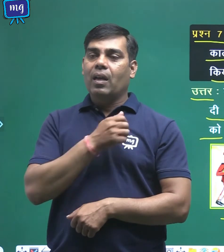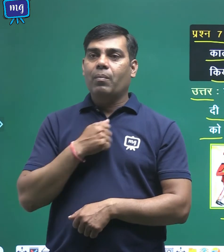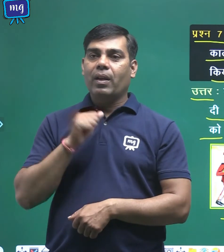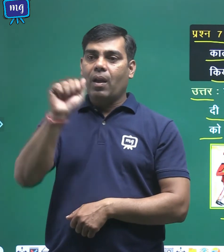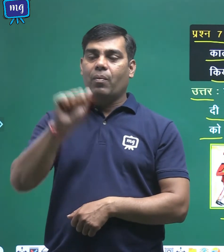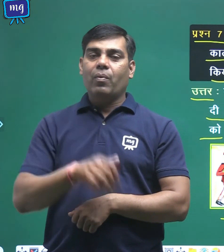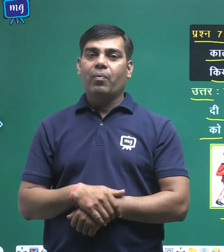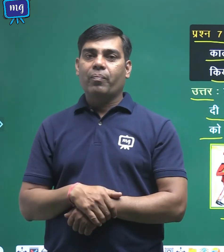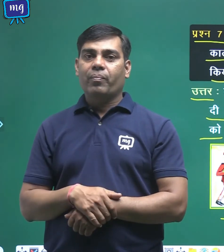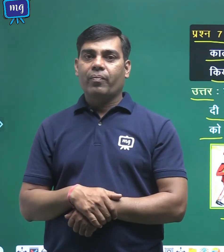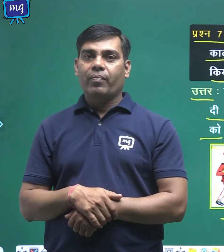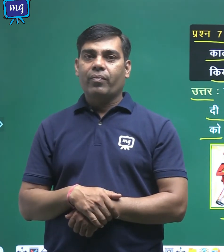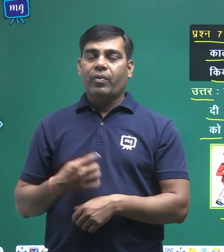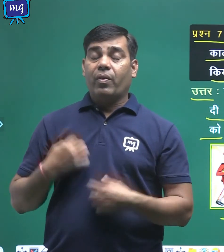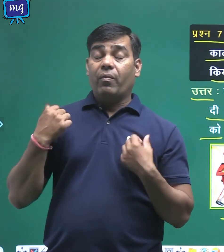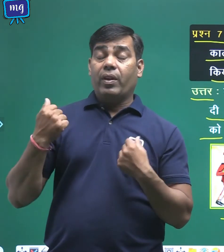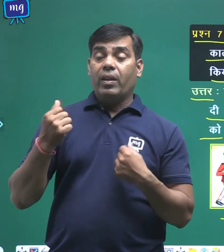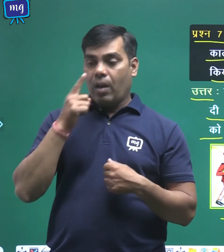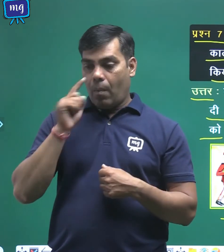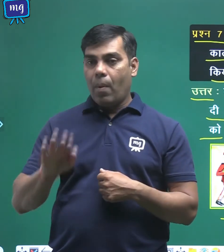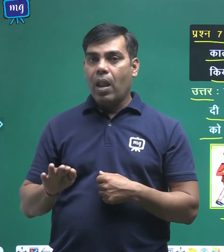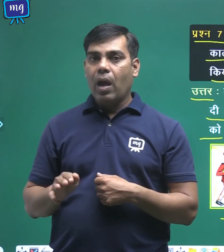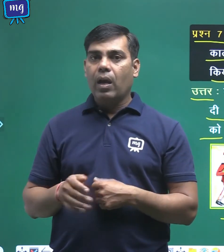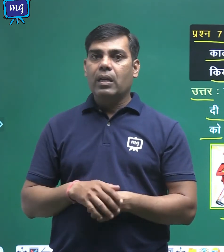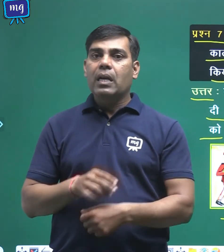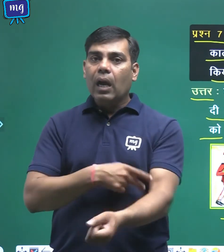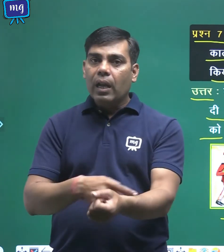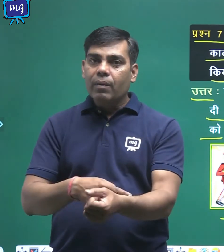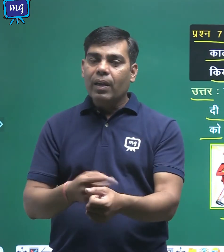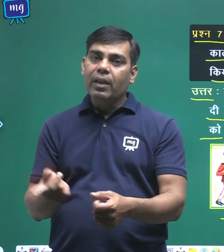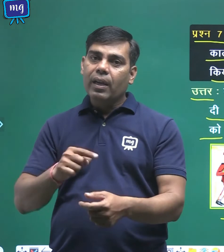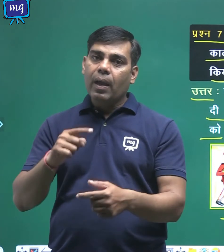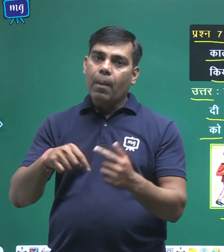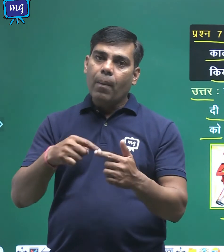आपको वीरबाला कालीबाई के बारे में